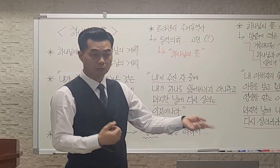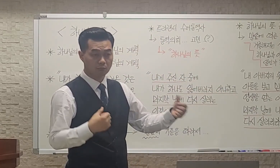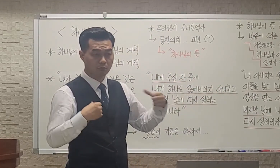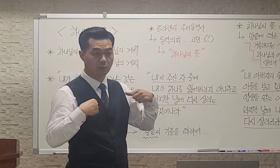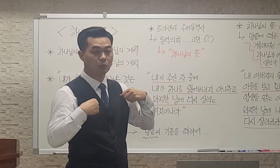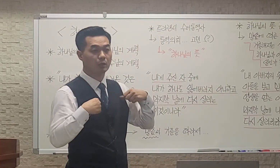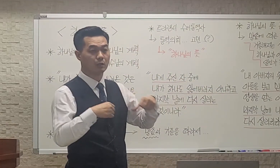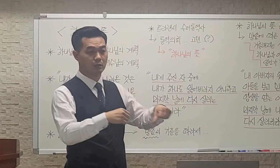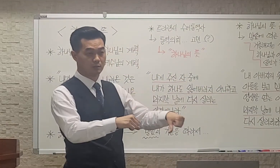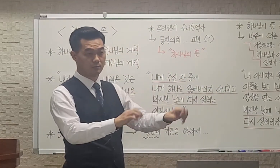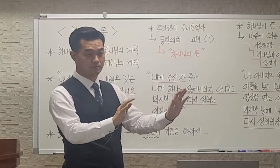포기